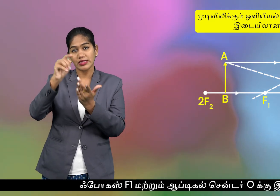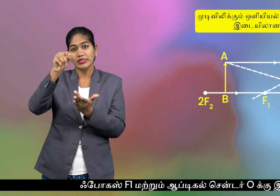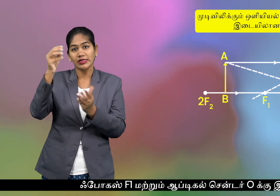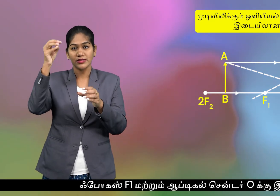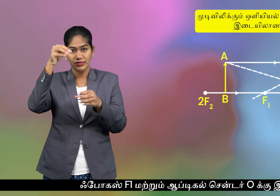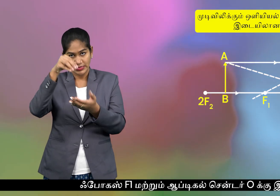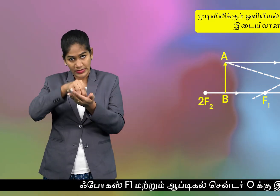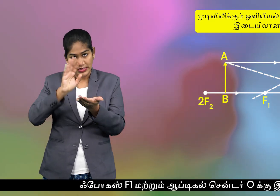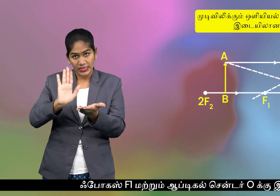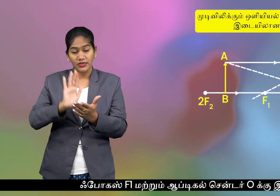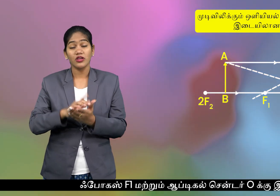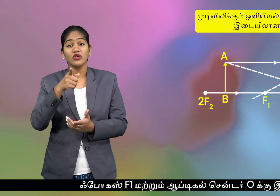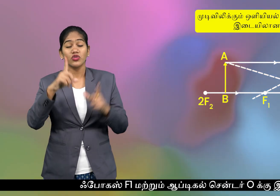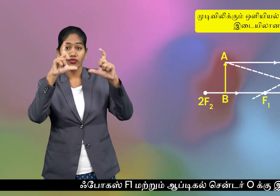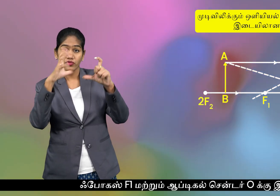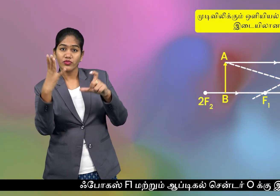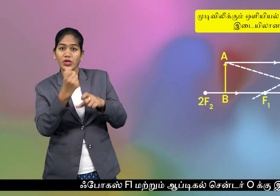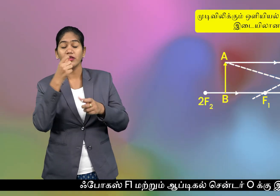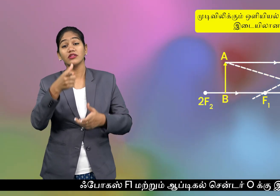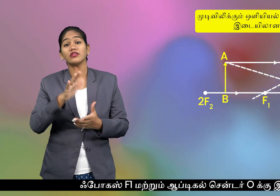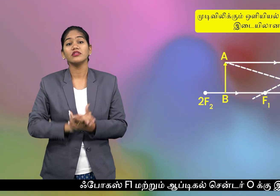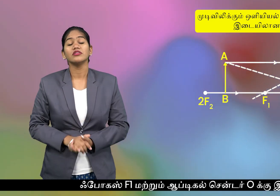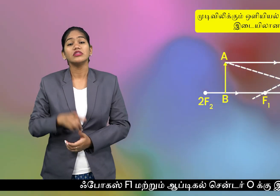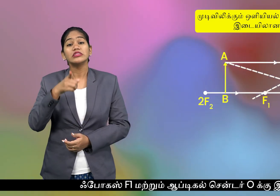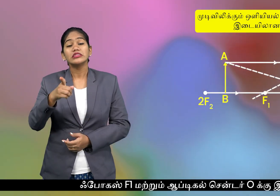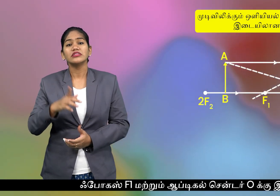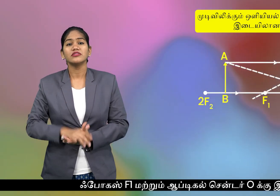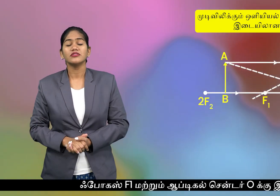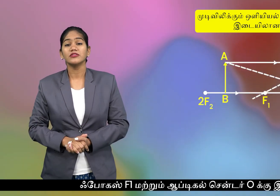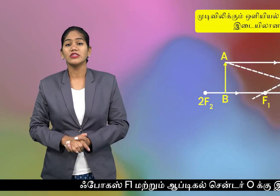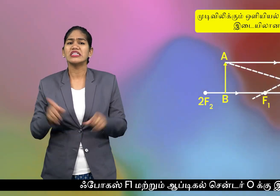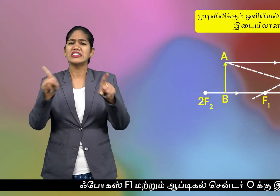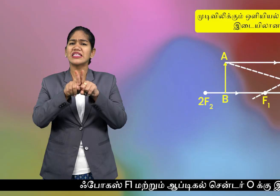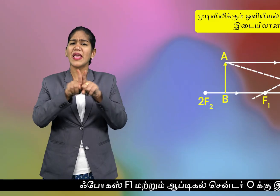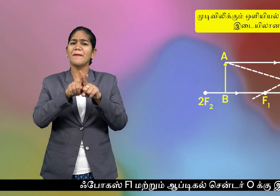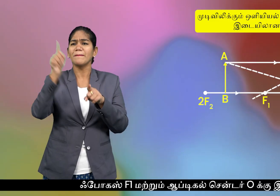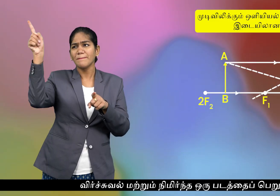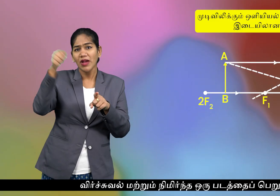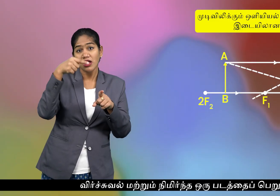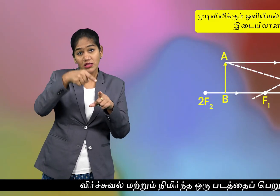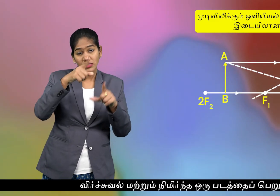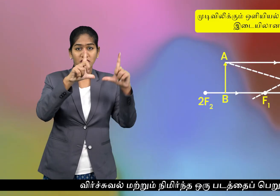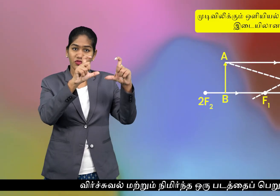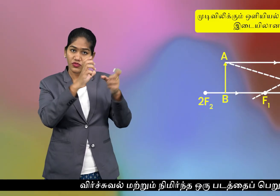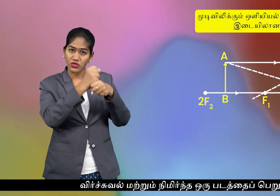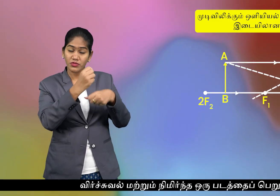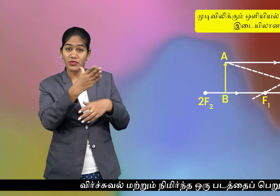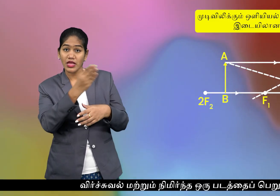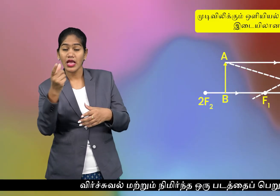குவிமையம் F1 மற்றும் ஒளியியல் மையம் Oவுக்கு இடையில் வீர்ச்சுவல் மற்றும் நிமிர்ந்த ஒரு